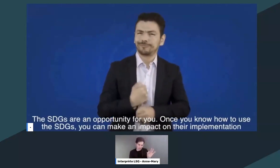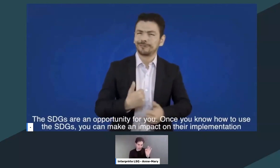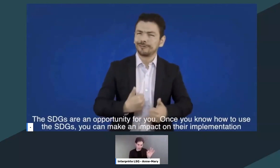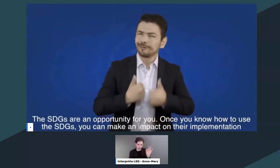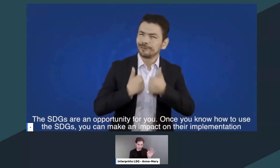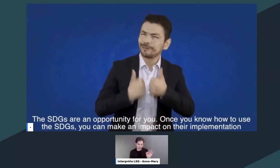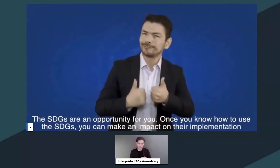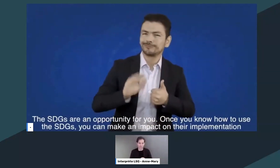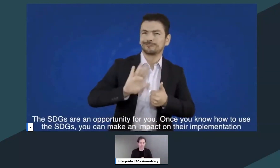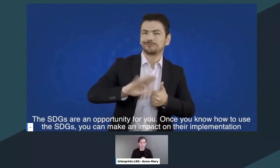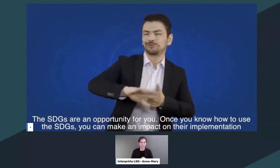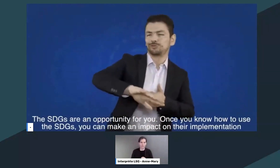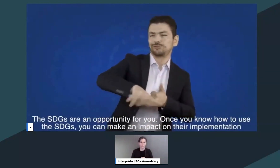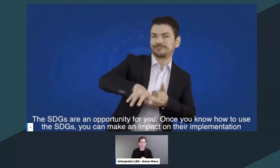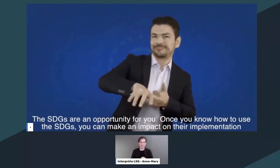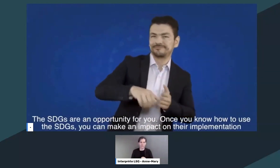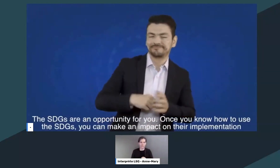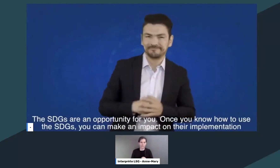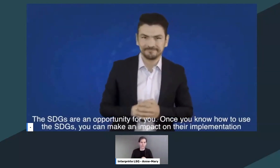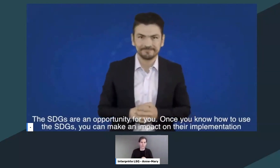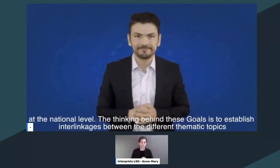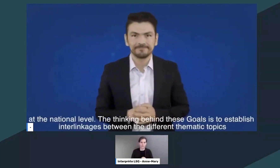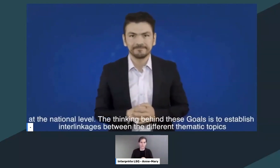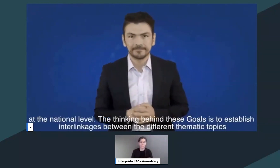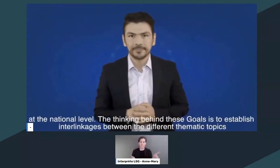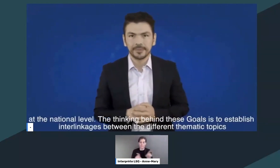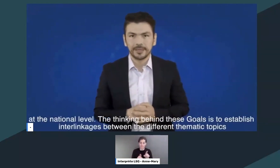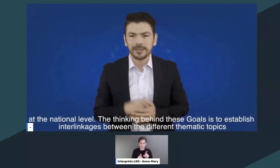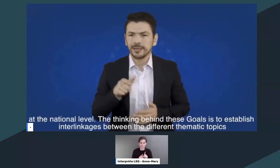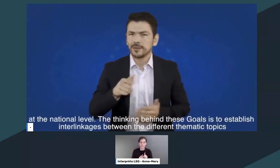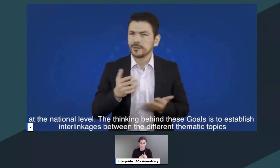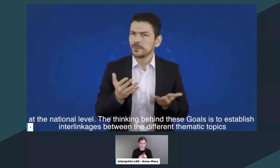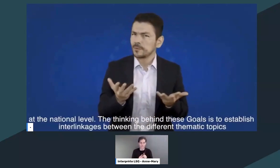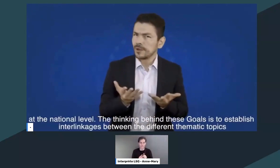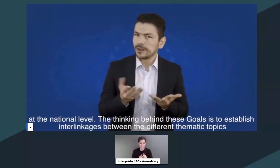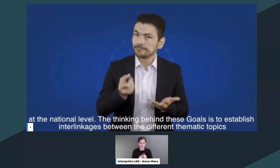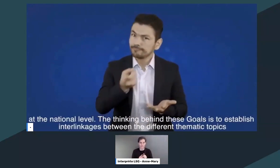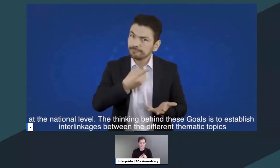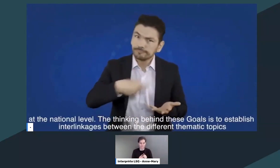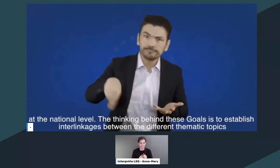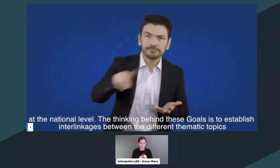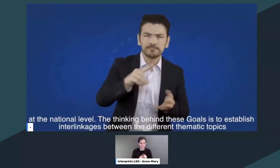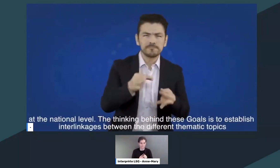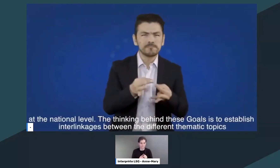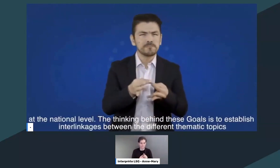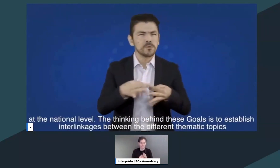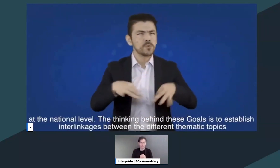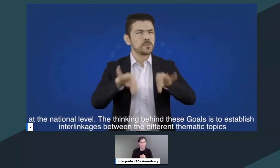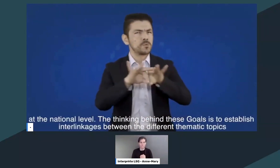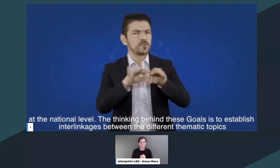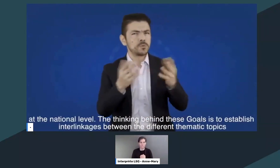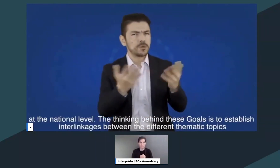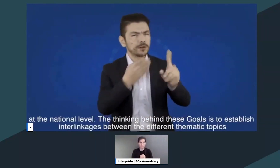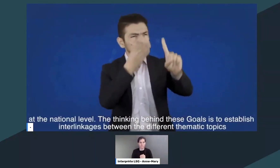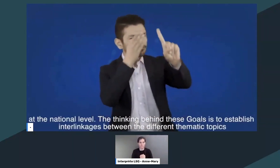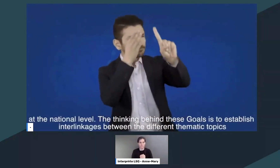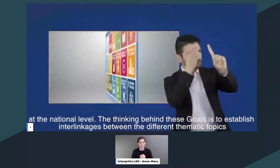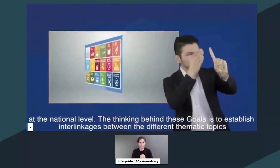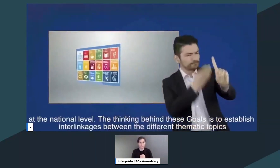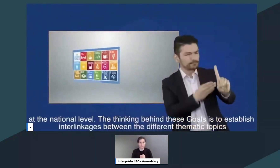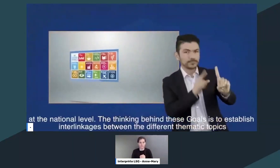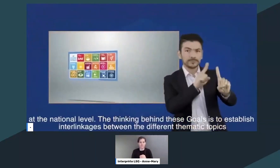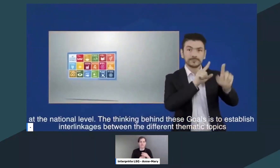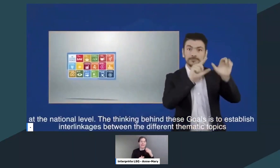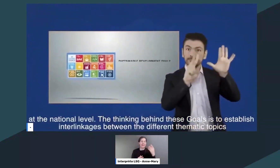vous pouvez avoir des répercussions, un impact justement au niveau national. L'idée derrière cela, derrière